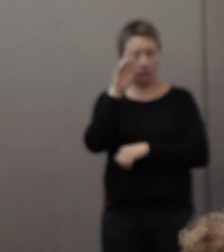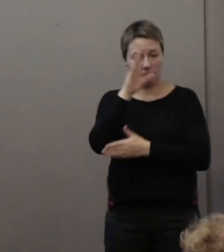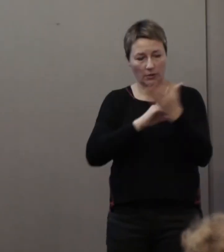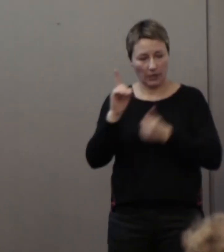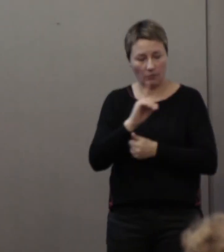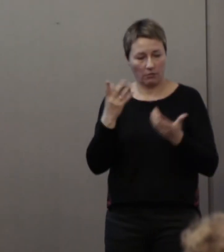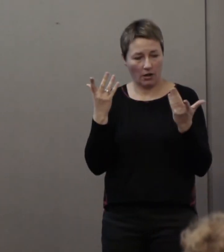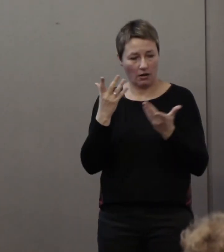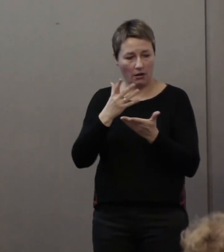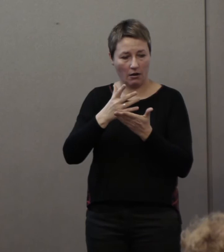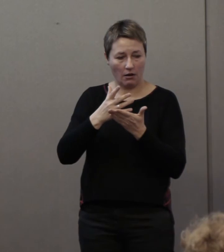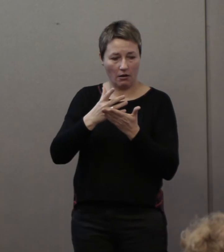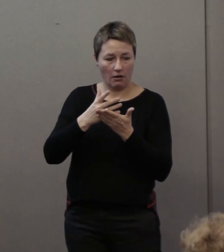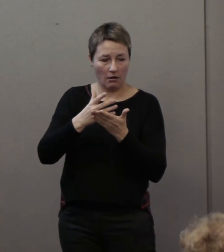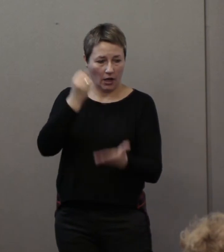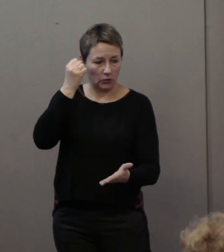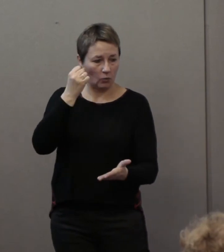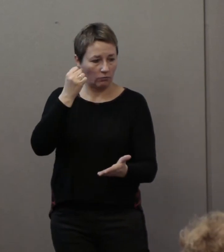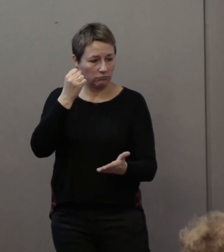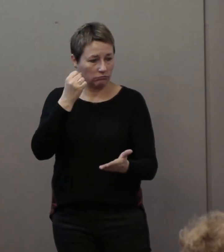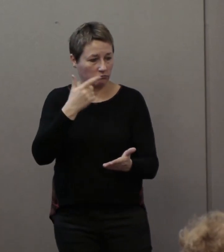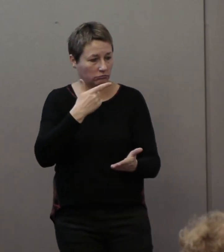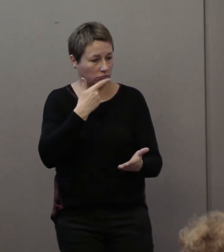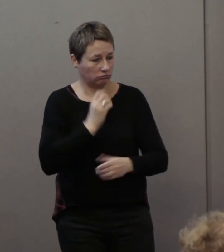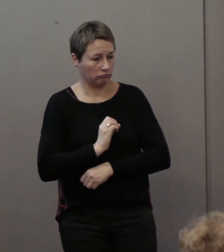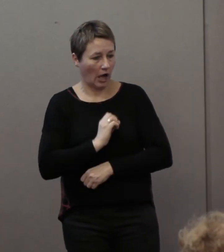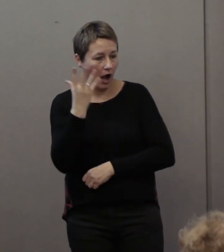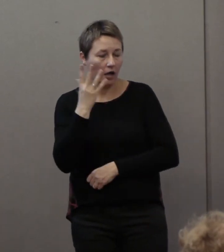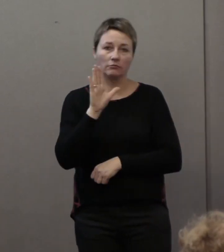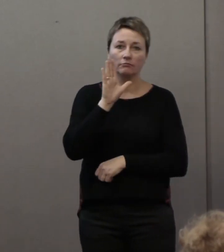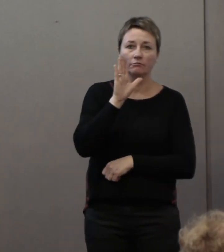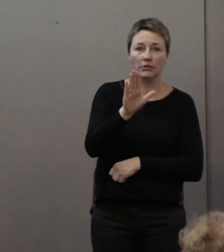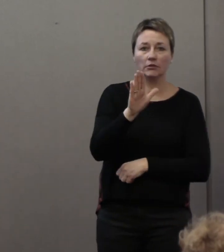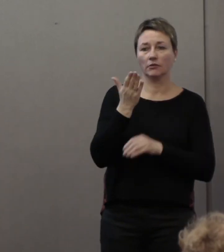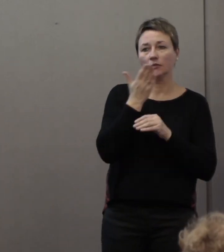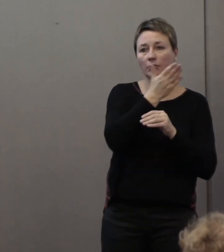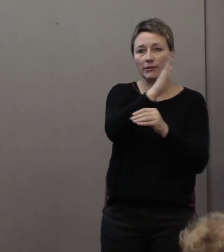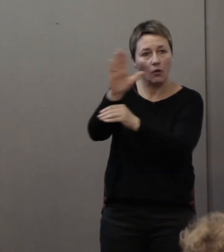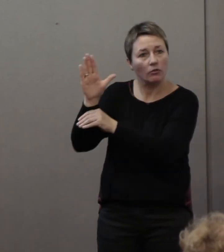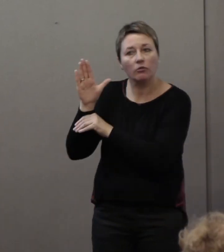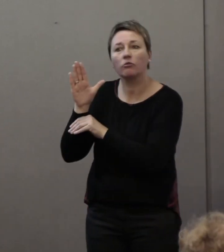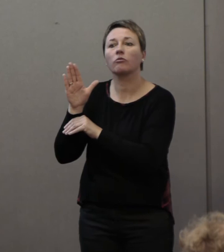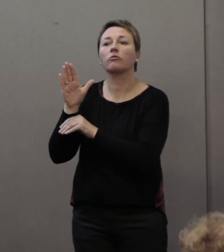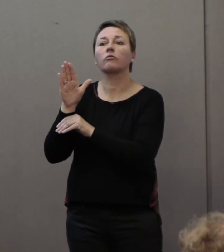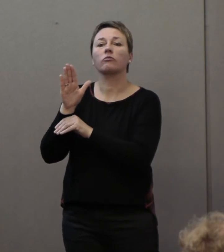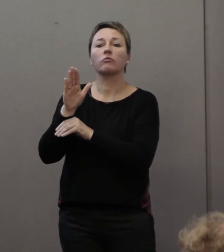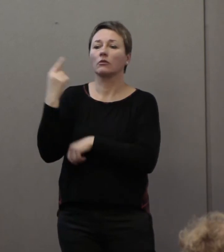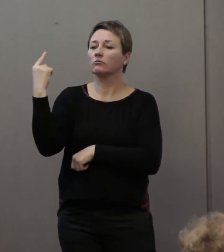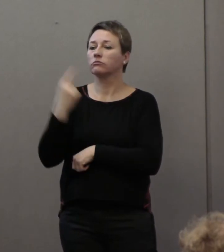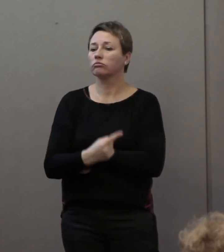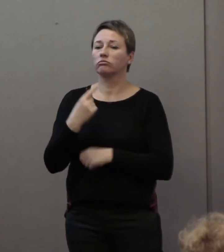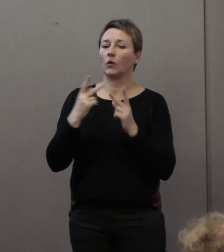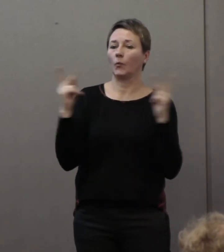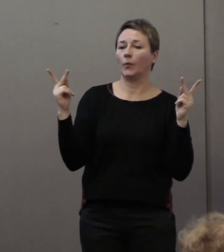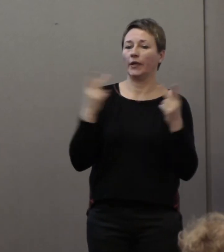la Réunion, et c'est en fait l'Artothèque qui s'ouvre de plus en plus à tous les publics et qui donne des